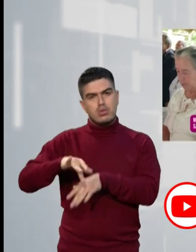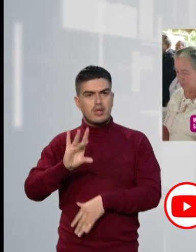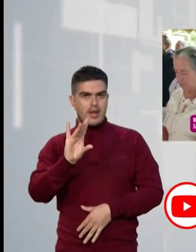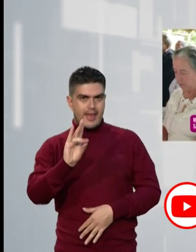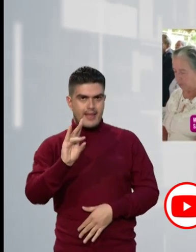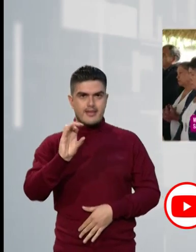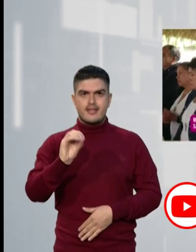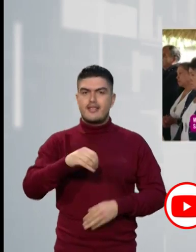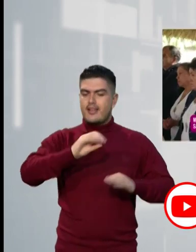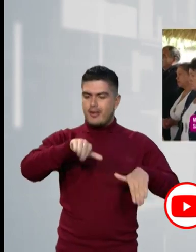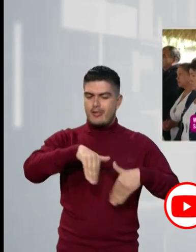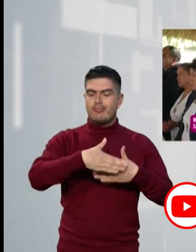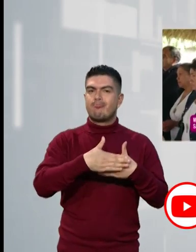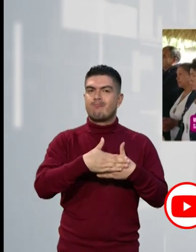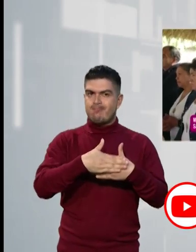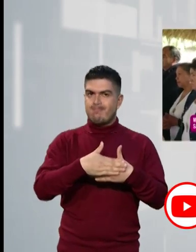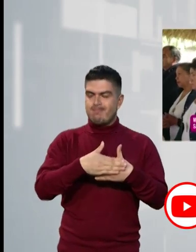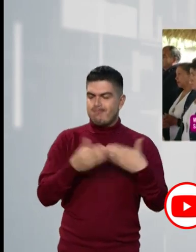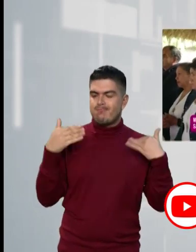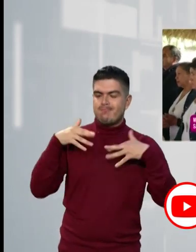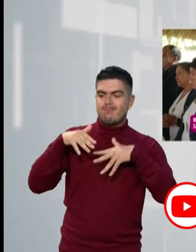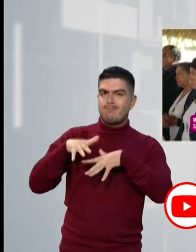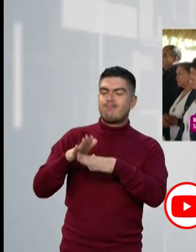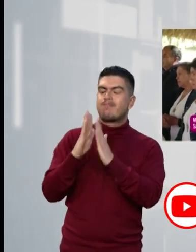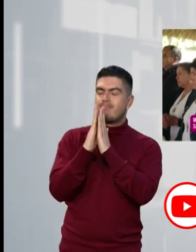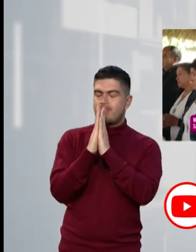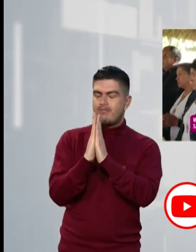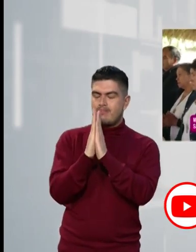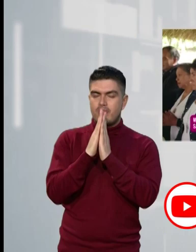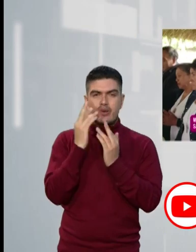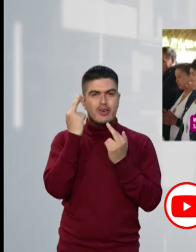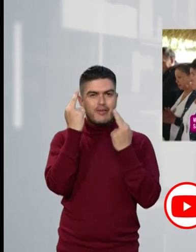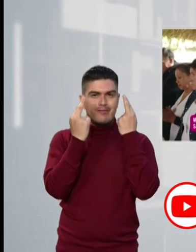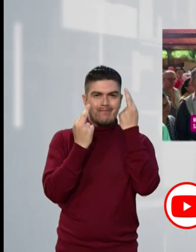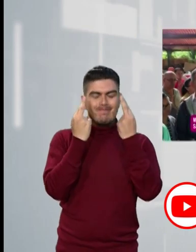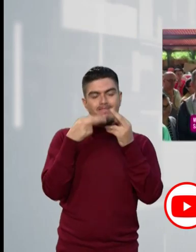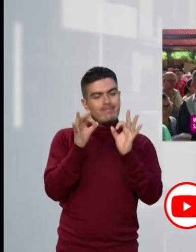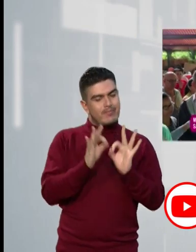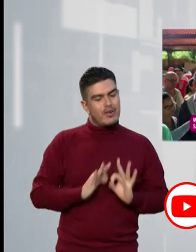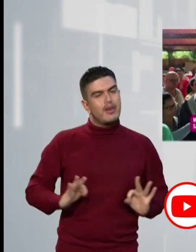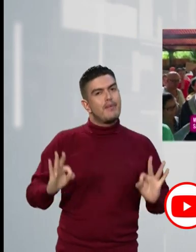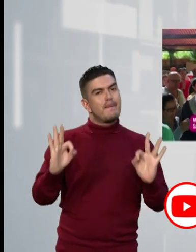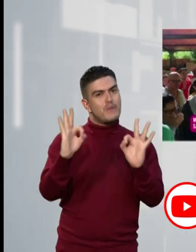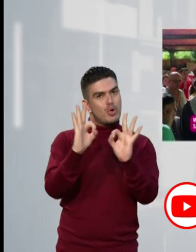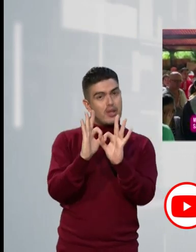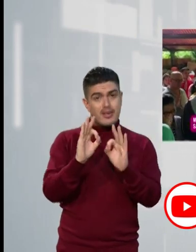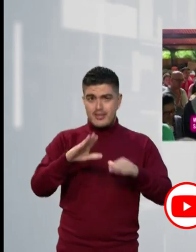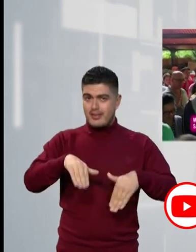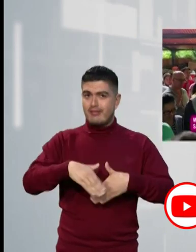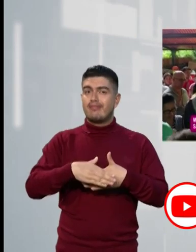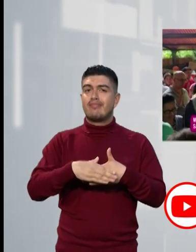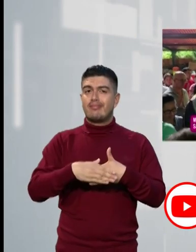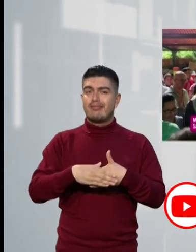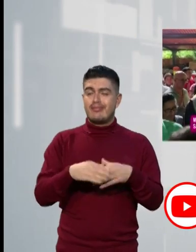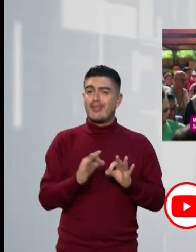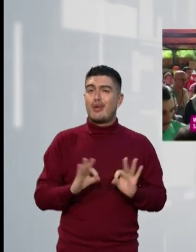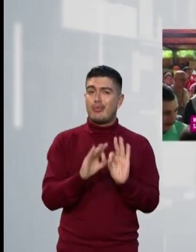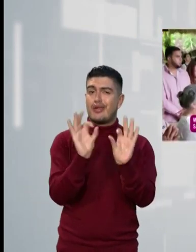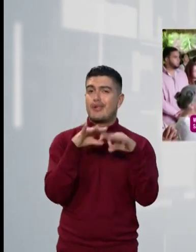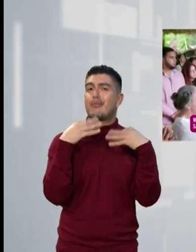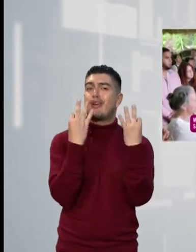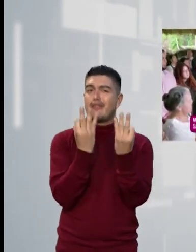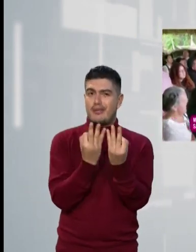70 parejas se congregaron para reflexionar acerca de la importancia de este Sacramento base de la familia y la